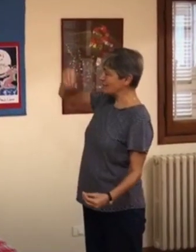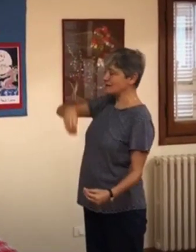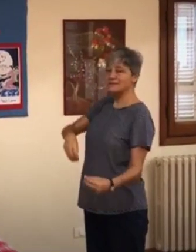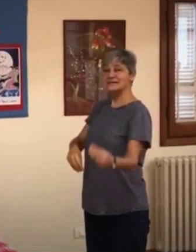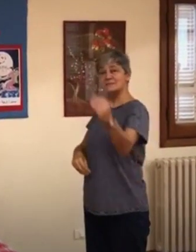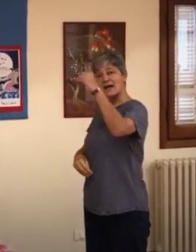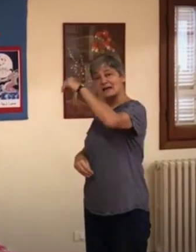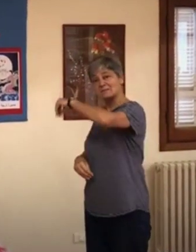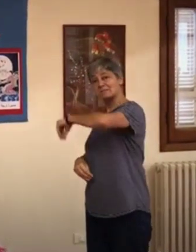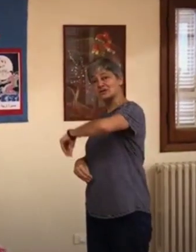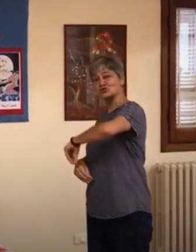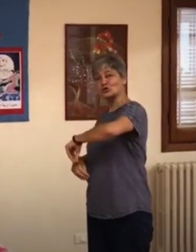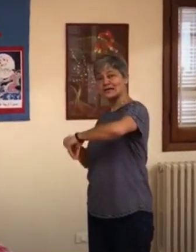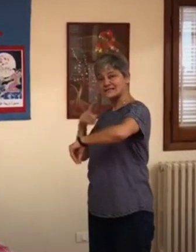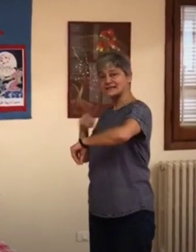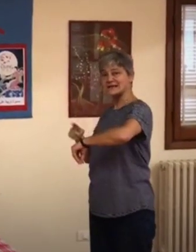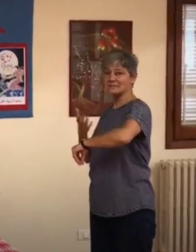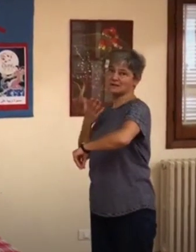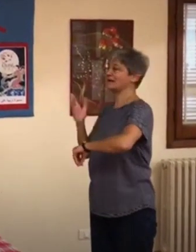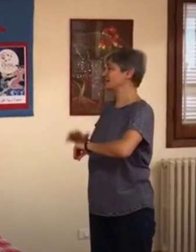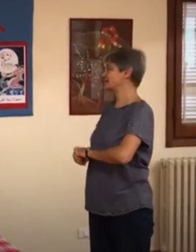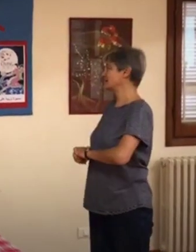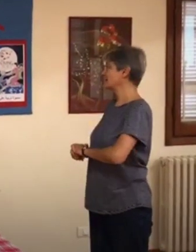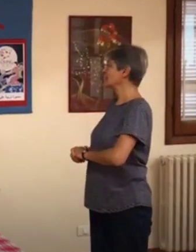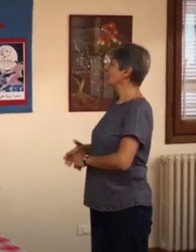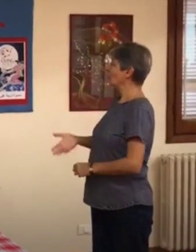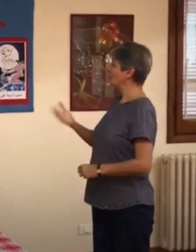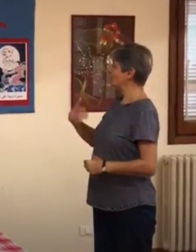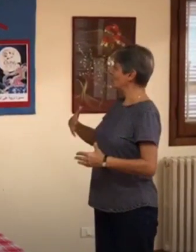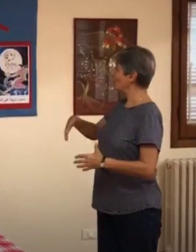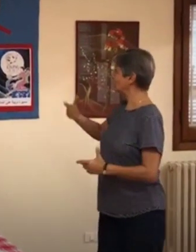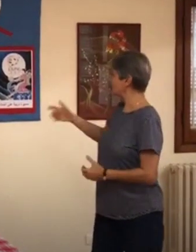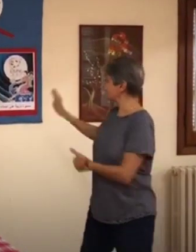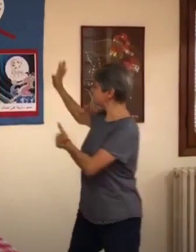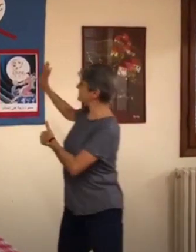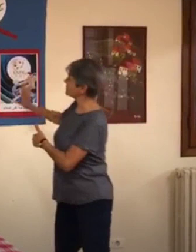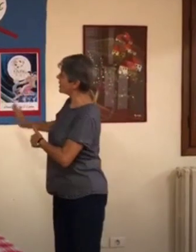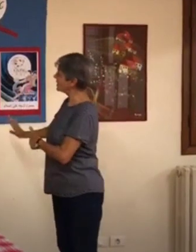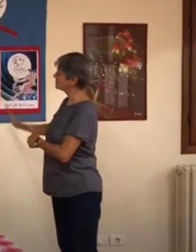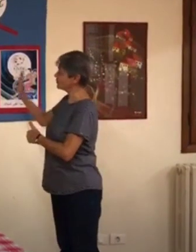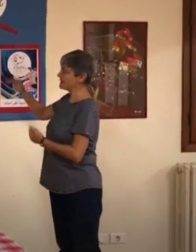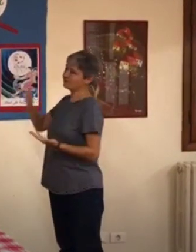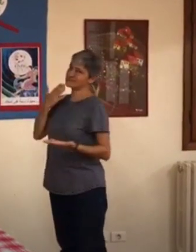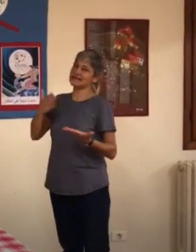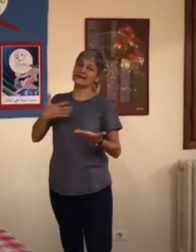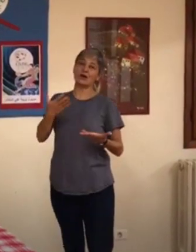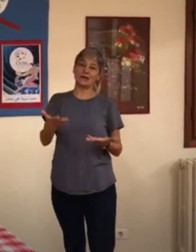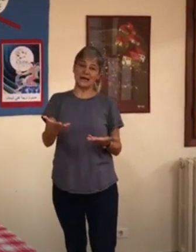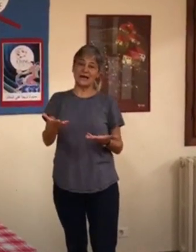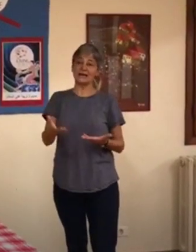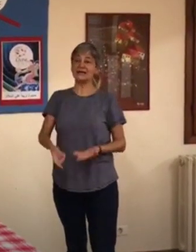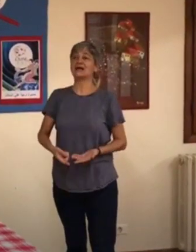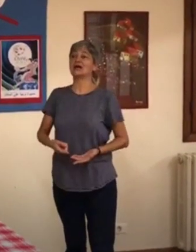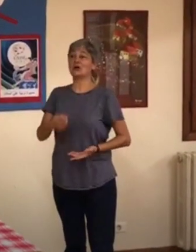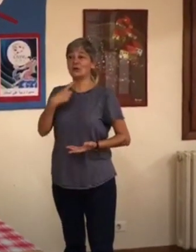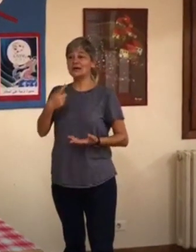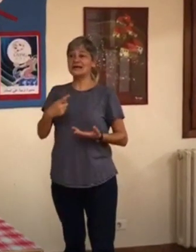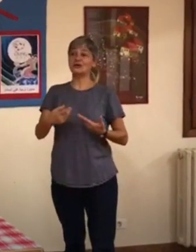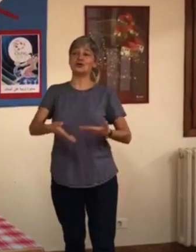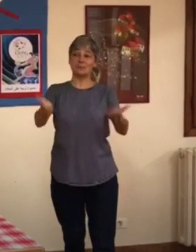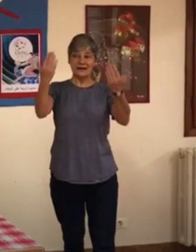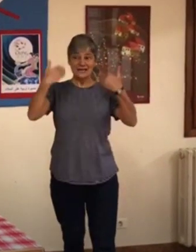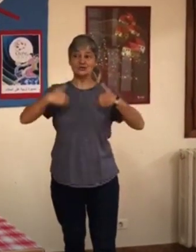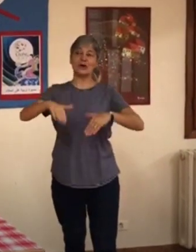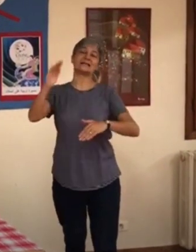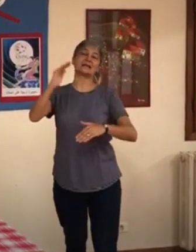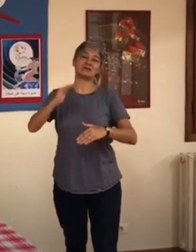حطينا living peace بقلب مشروعنا السنة بالمدرسة، وحطينا ست نقاط امبارح فسرناهم للأهل وقلنا